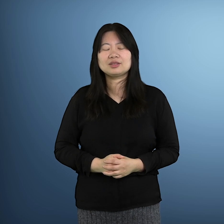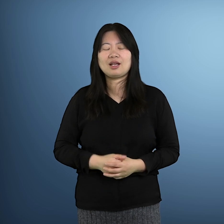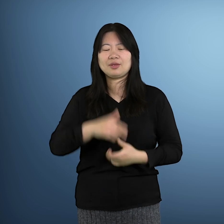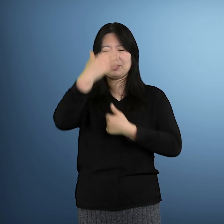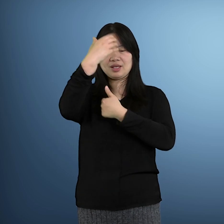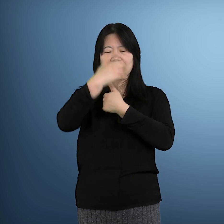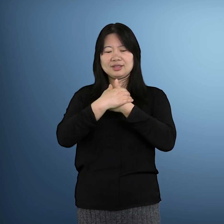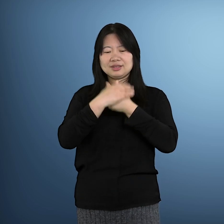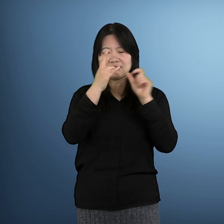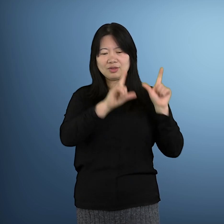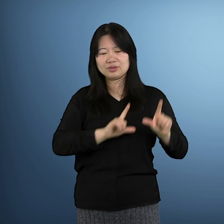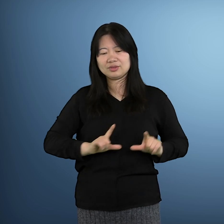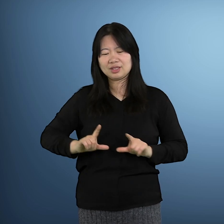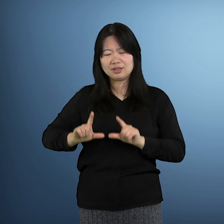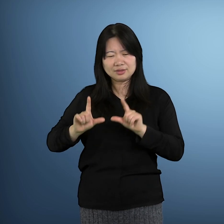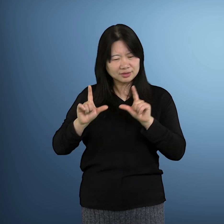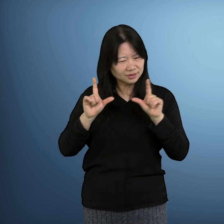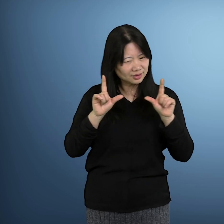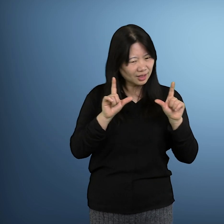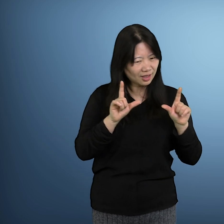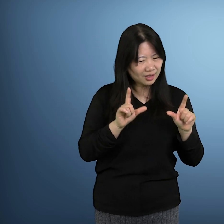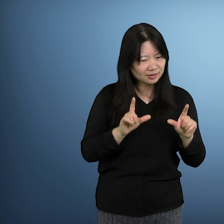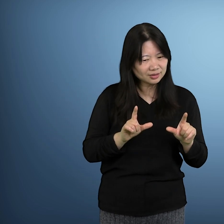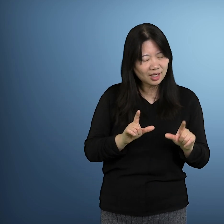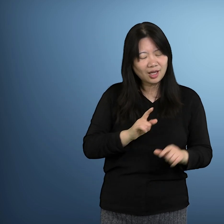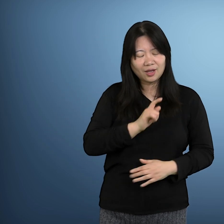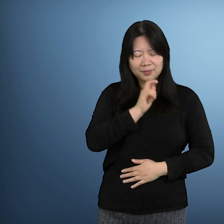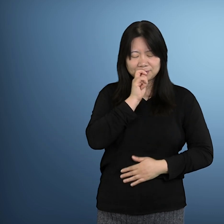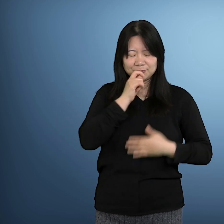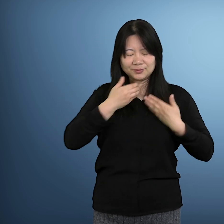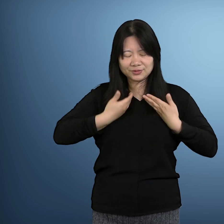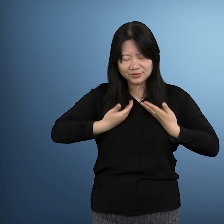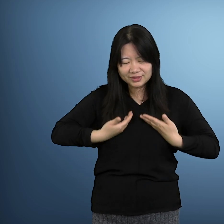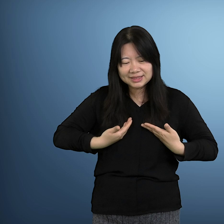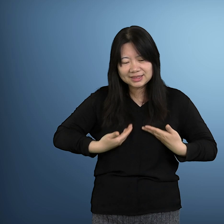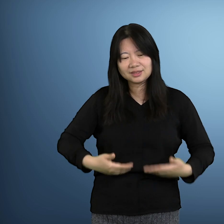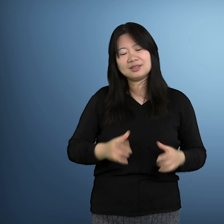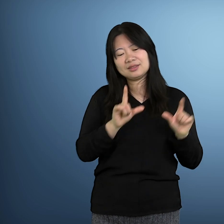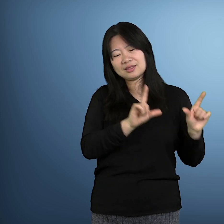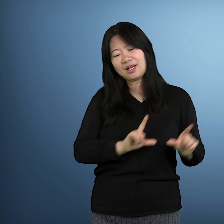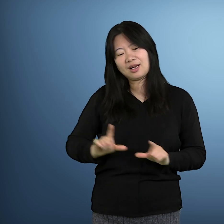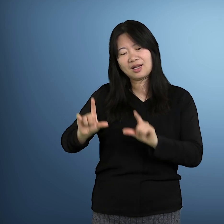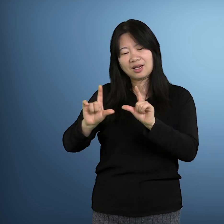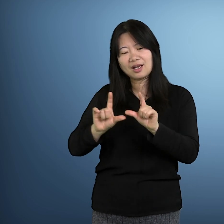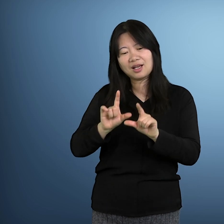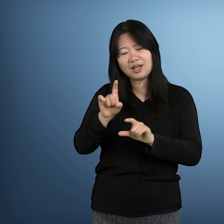주어진 삶을 묵묵히 살아가며